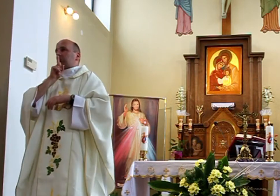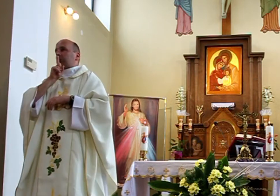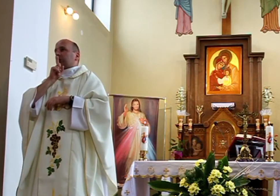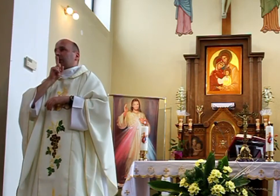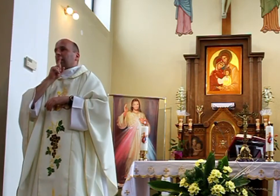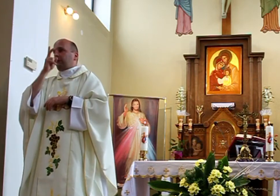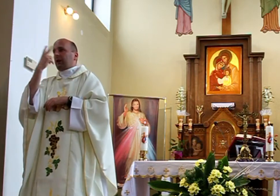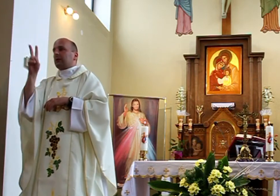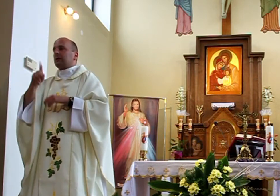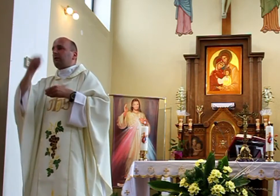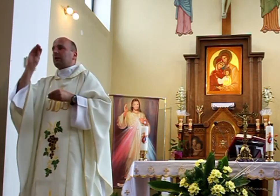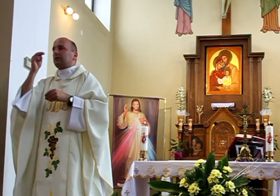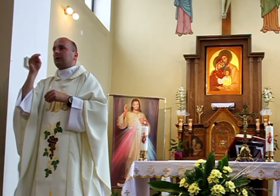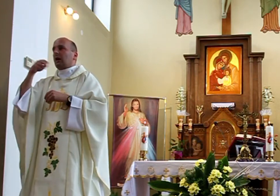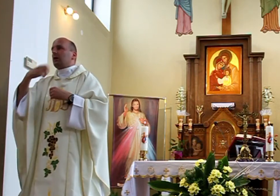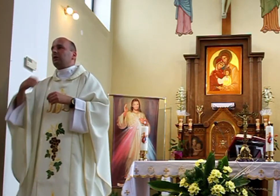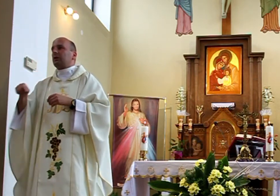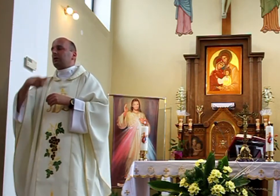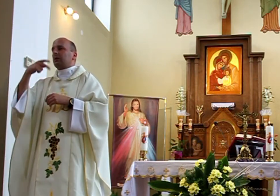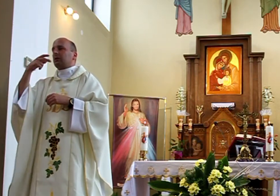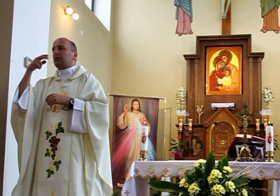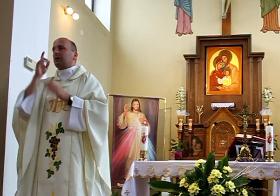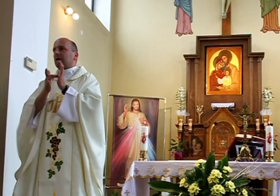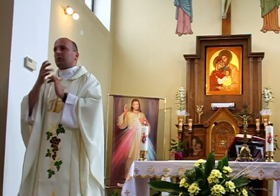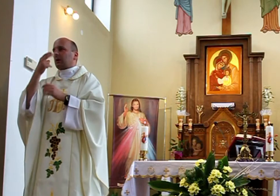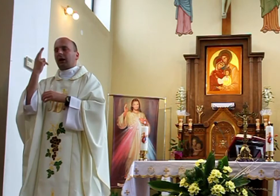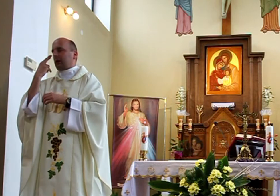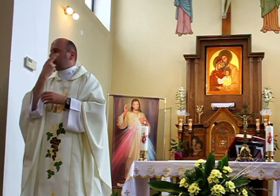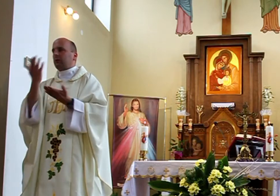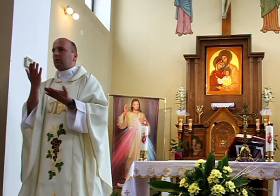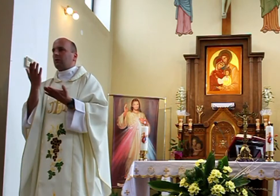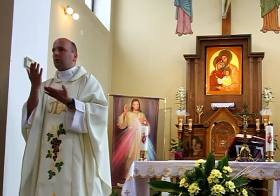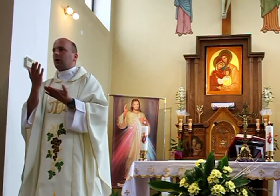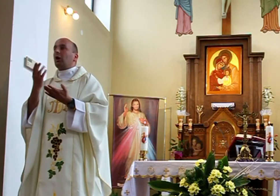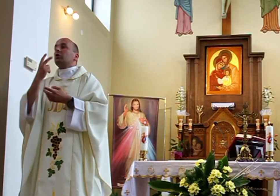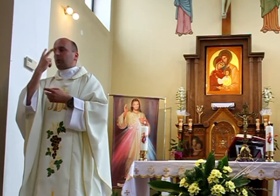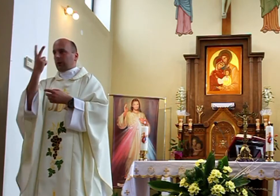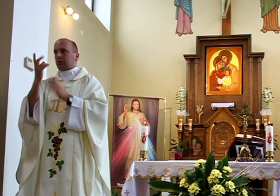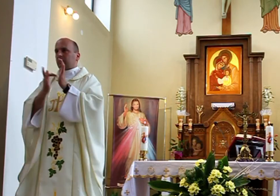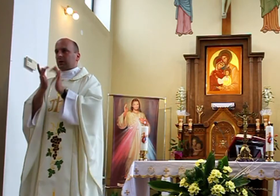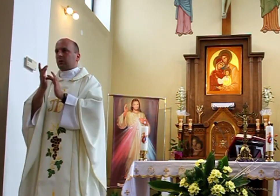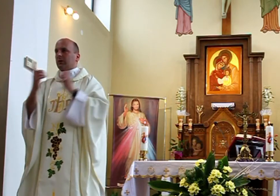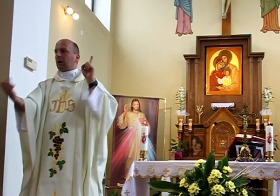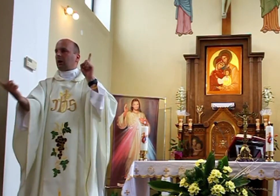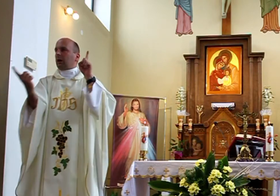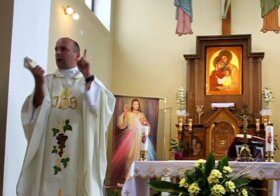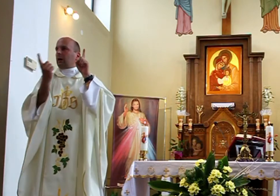Cisza. Więcej, nikt Jezusa nie widział. zobaczymy Jezusa,